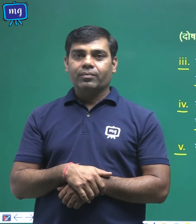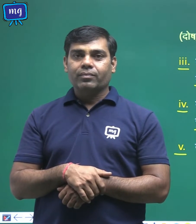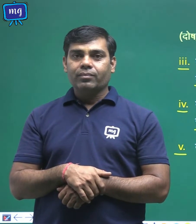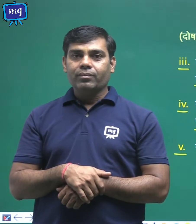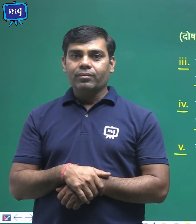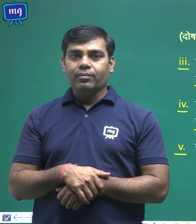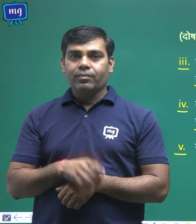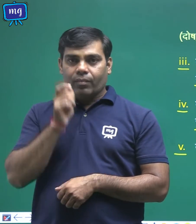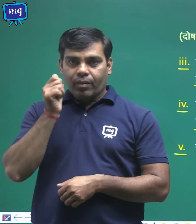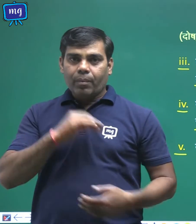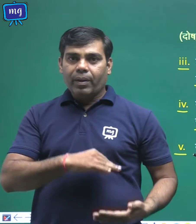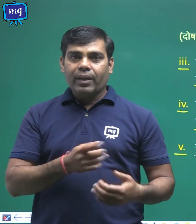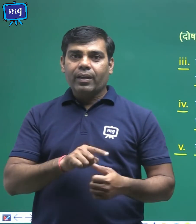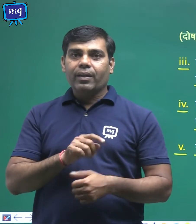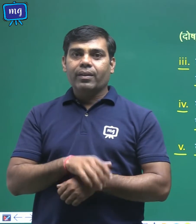बेटे के